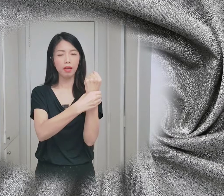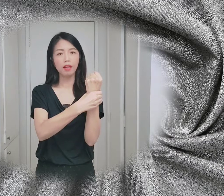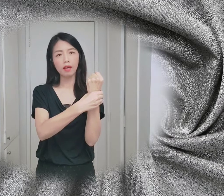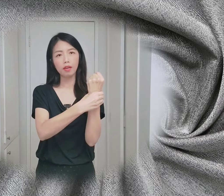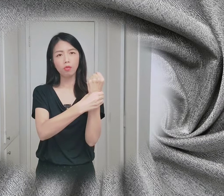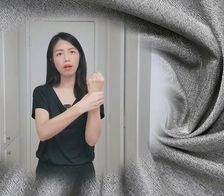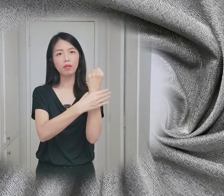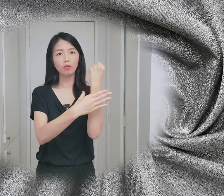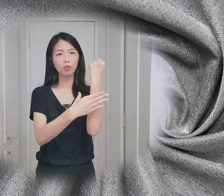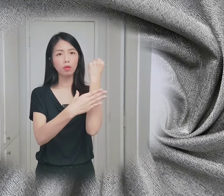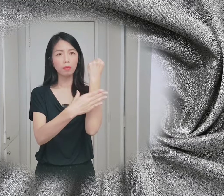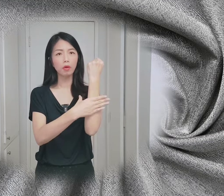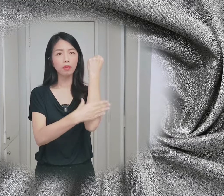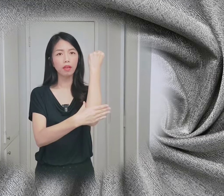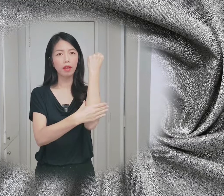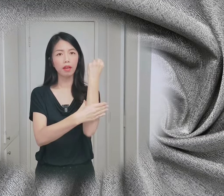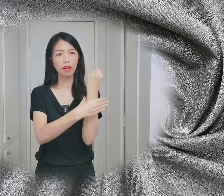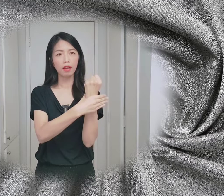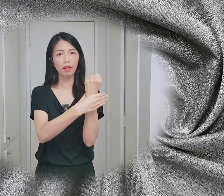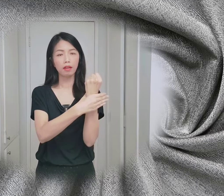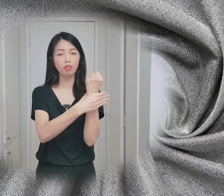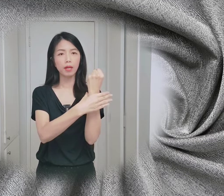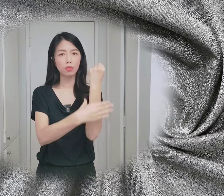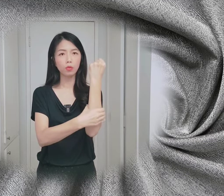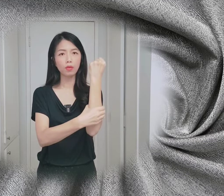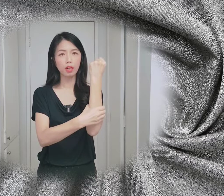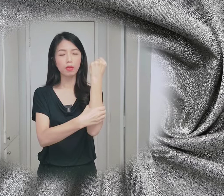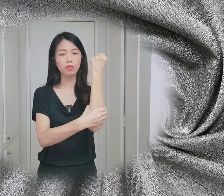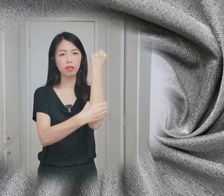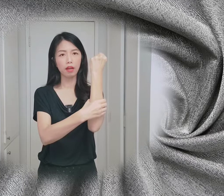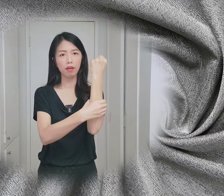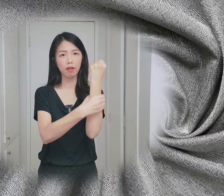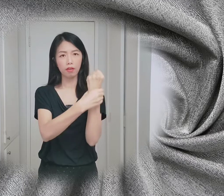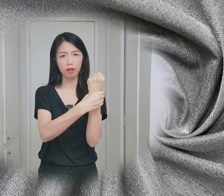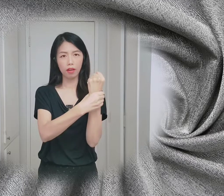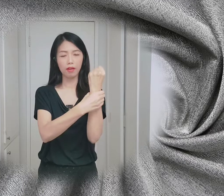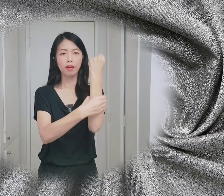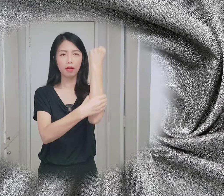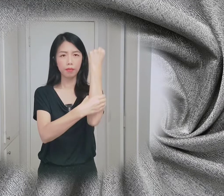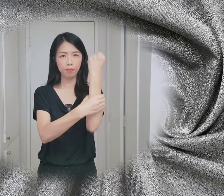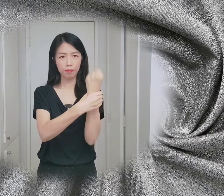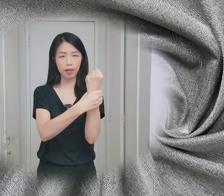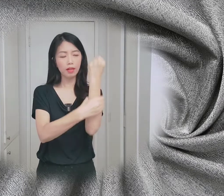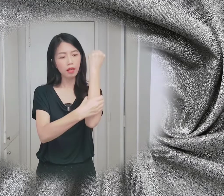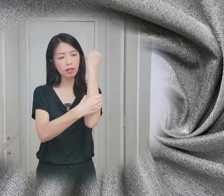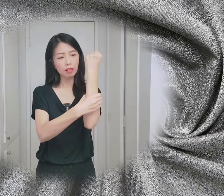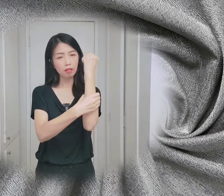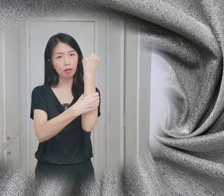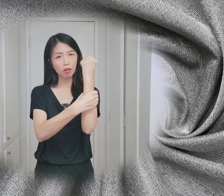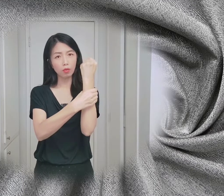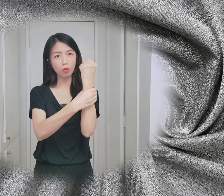잡게. 제가 영상에서는 손을 이렇게 폈는데 그러지 마시고 손을 잡아주셔야 돼요. 이렇게